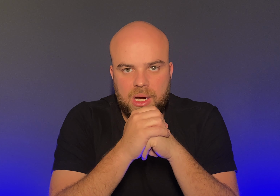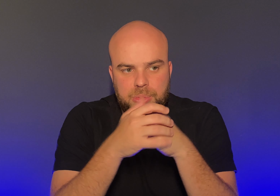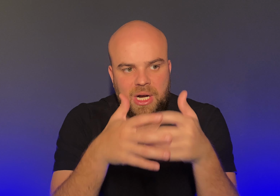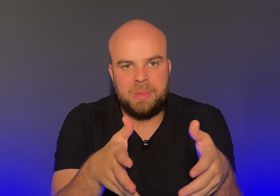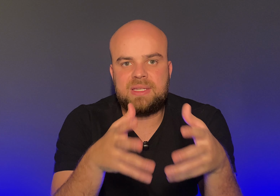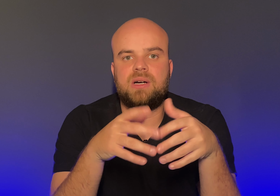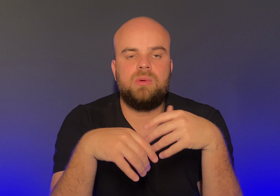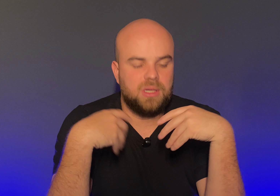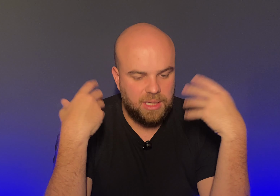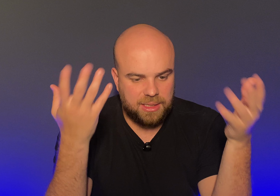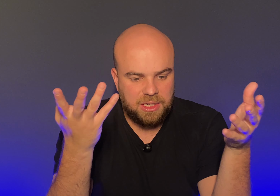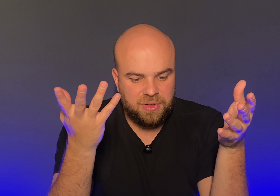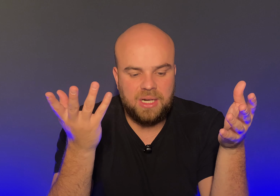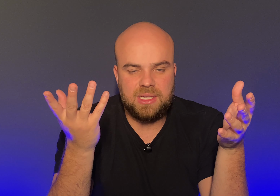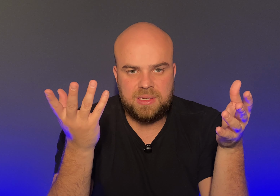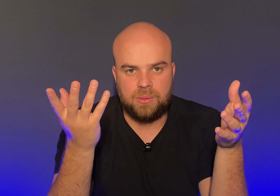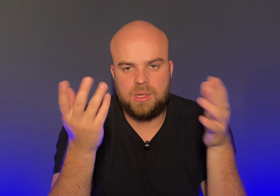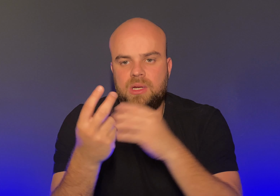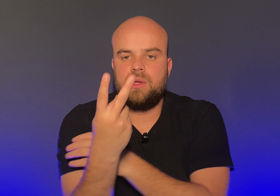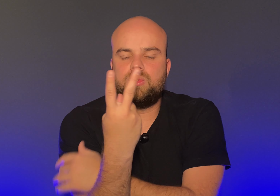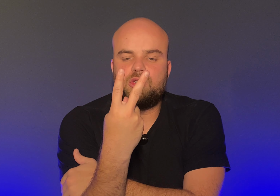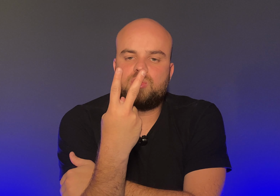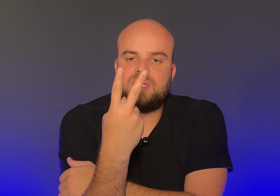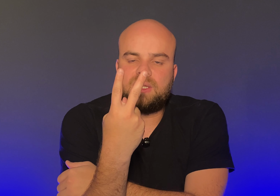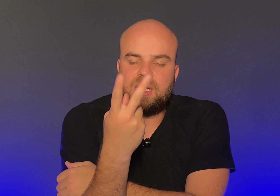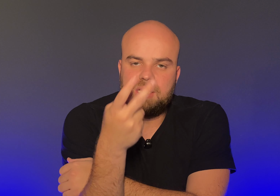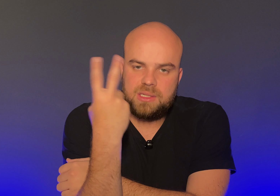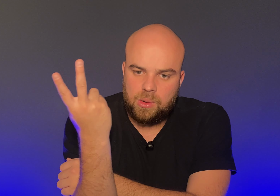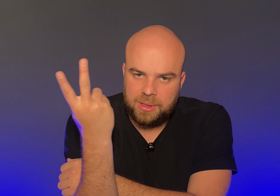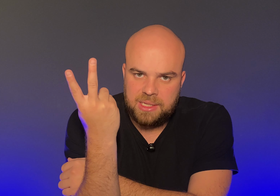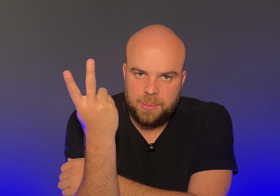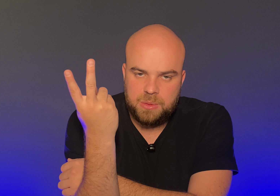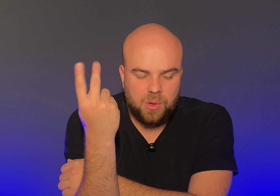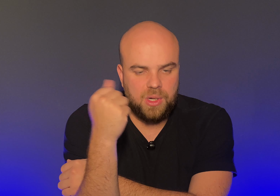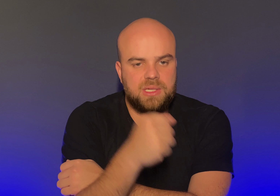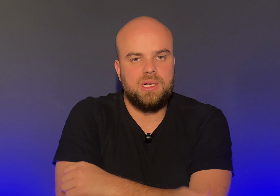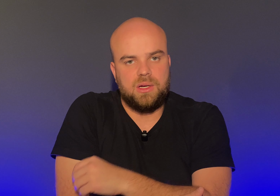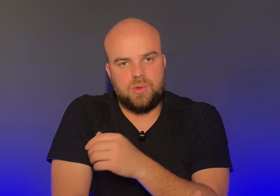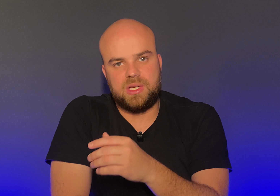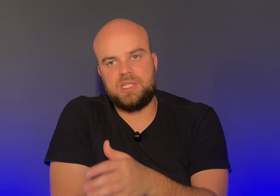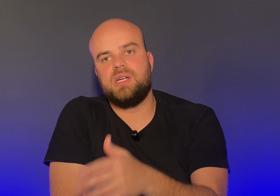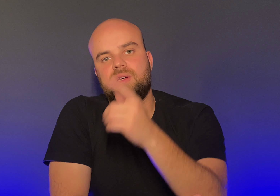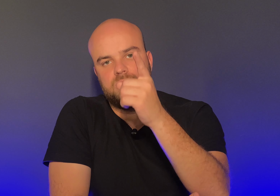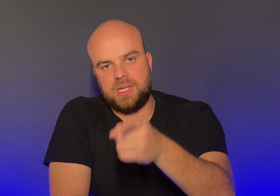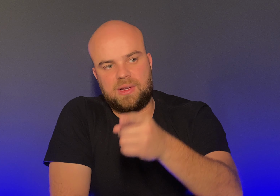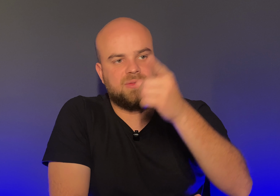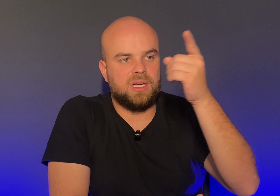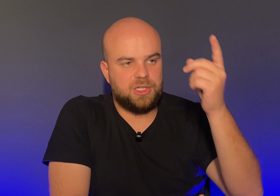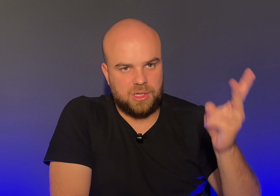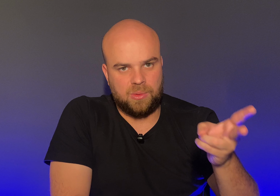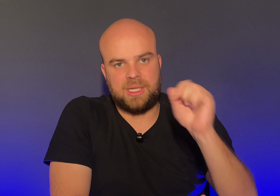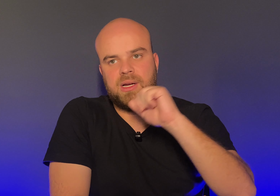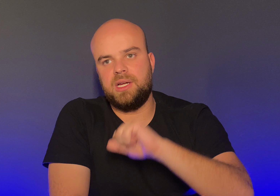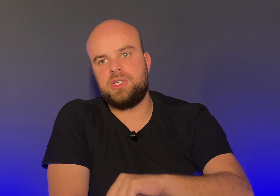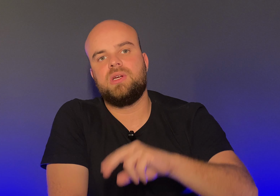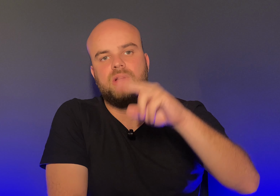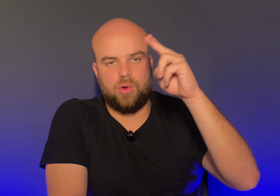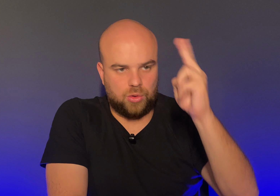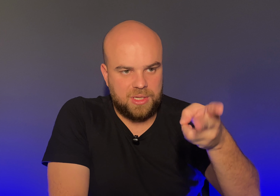meio campo de armação e até de finalização e os outros dois atacantes acontecem a mesma coisa ou seja um centroavante e um atacante ou